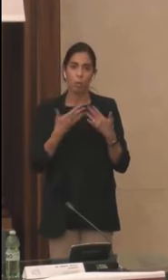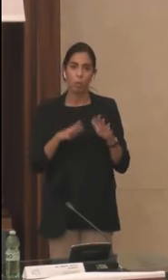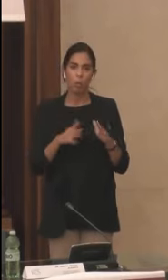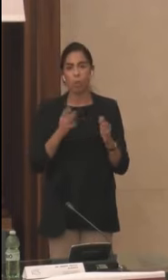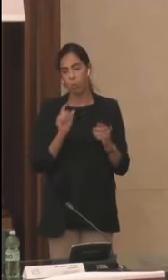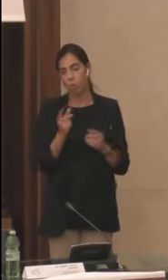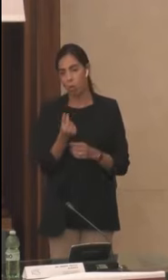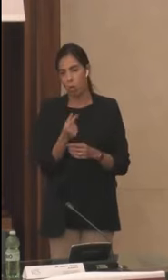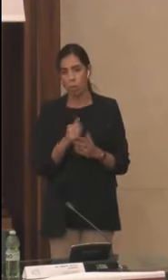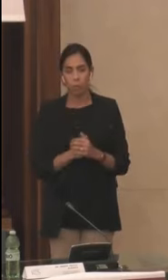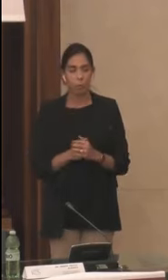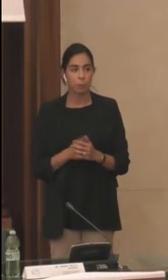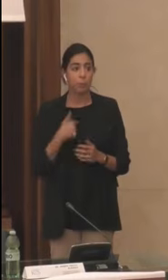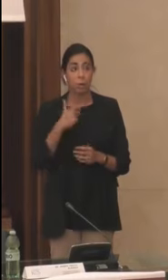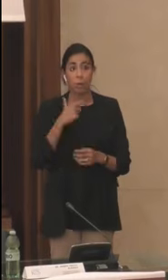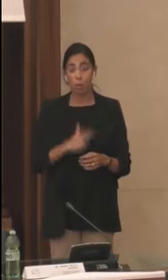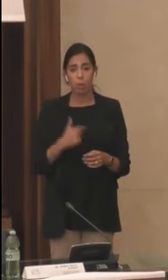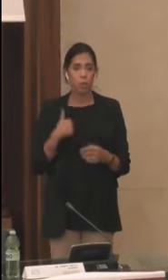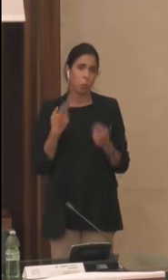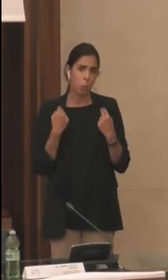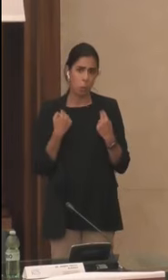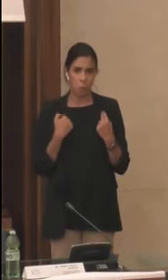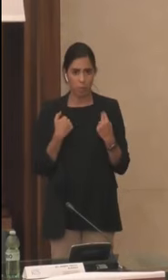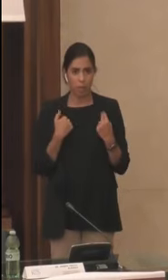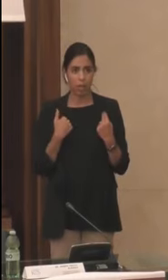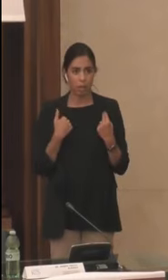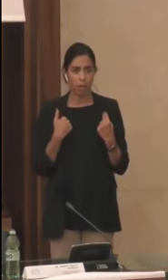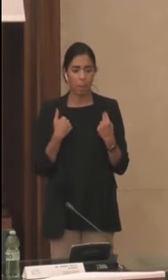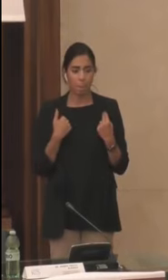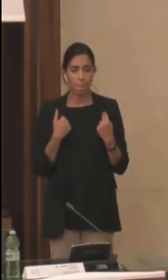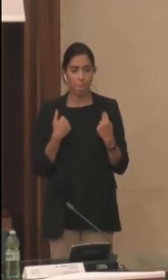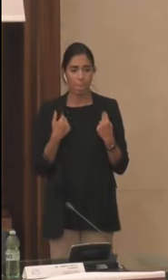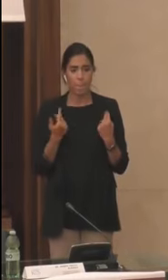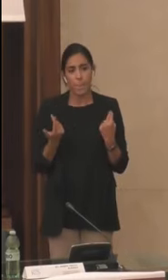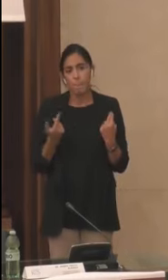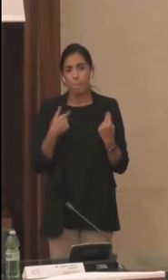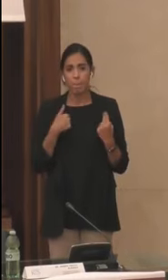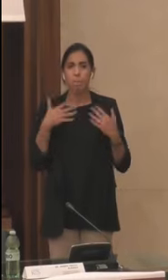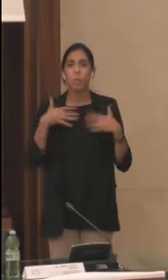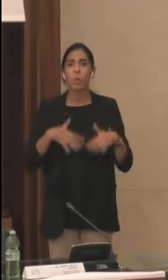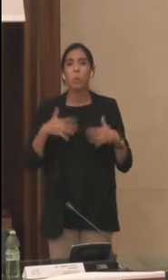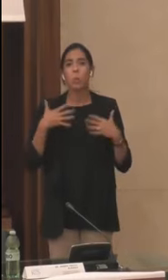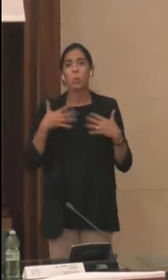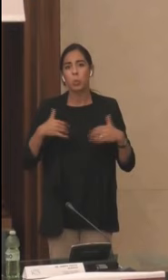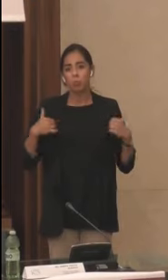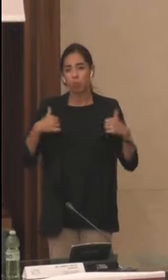nombre, está la bandera de mi país, y yo creo que la humildad es muy importante, y